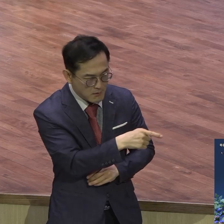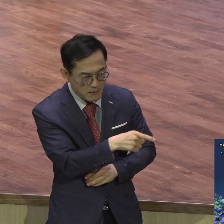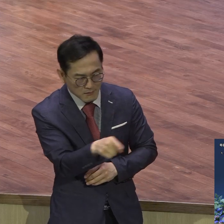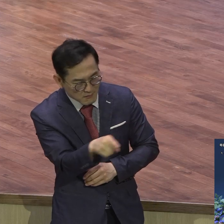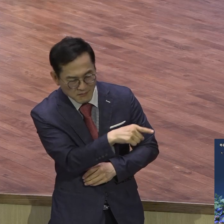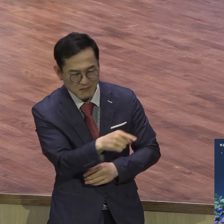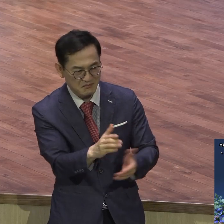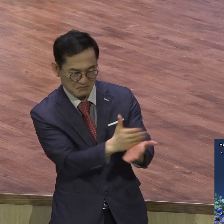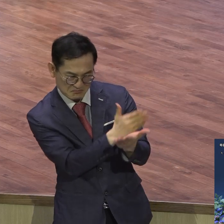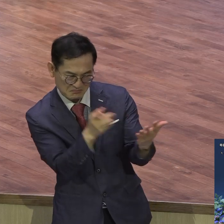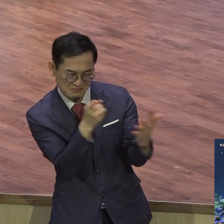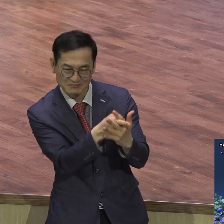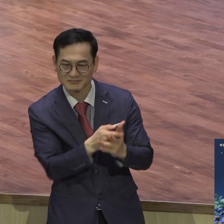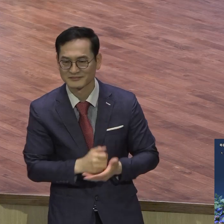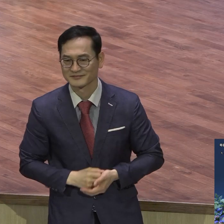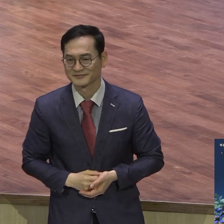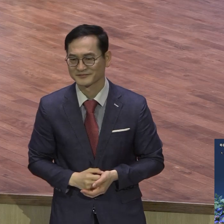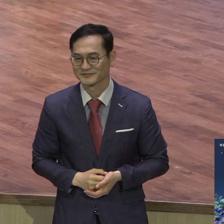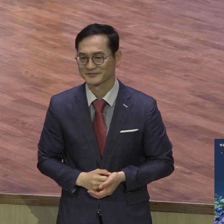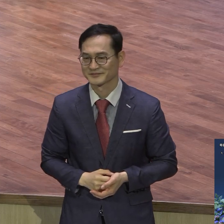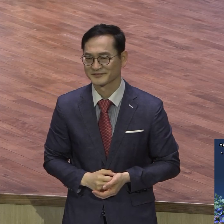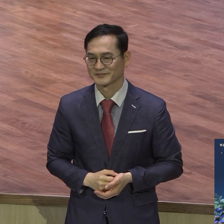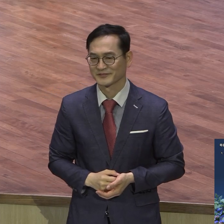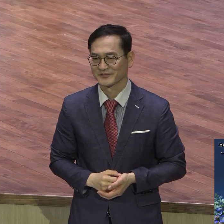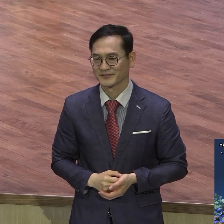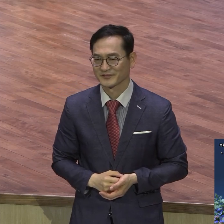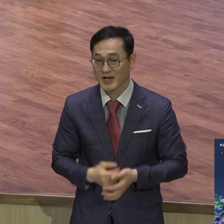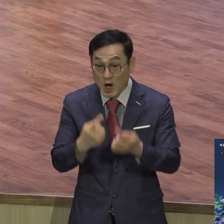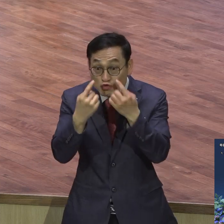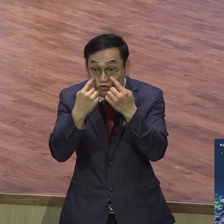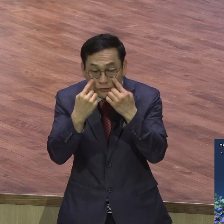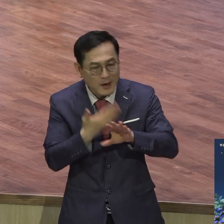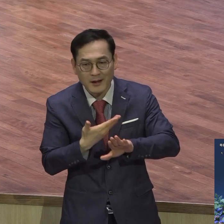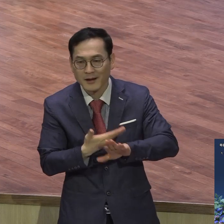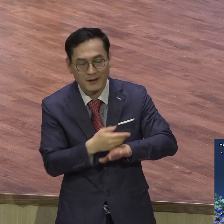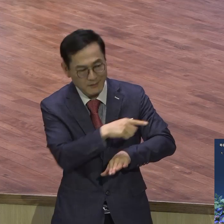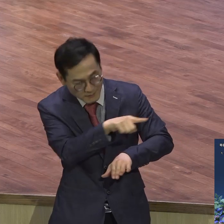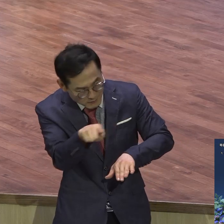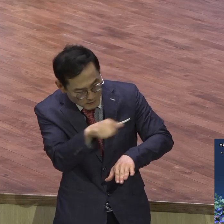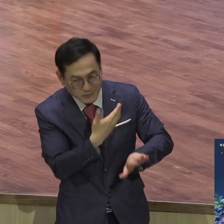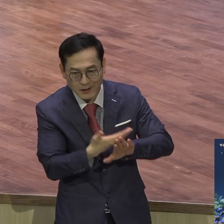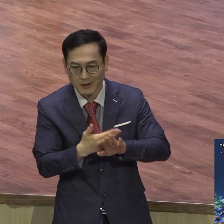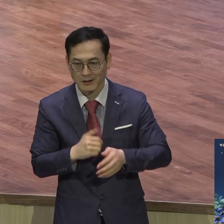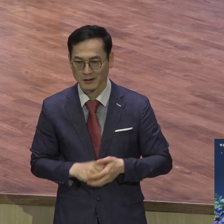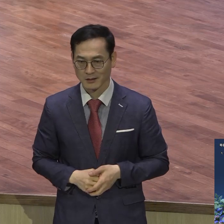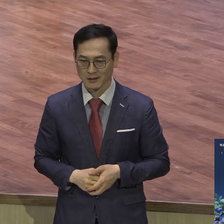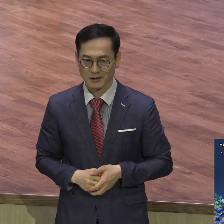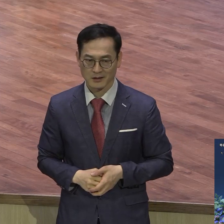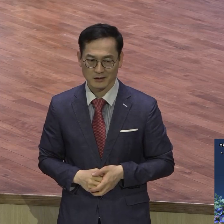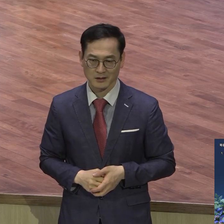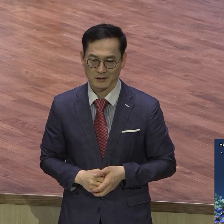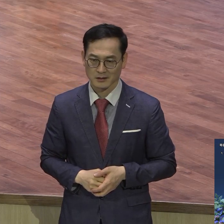건성으로 듣는 정말 복음 생명 있는 놈이구나. 눈빛이 달라, 눈빛이. 듣는 자세가 달라.